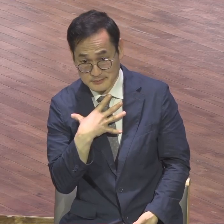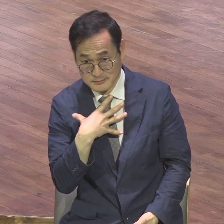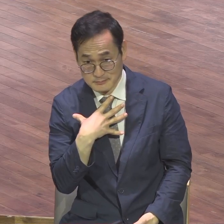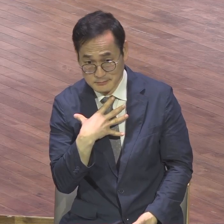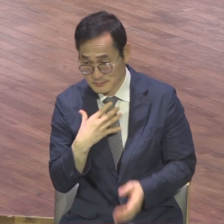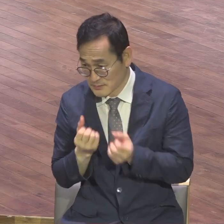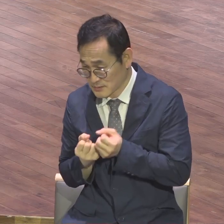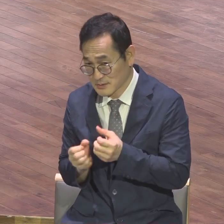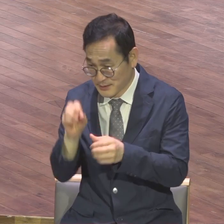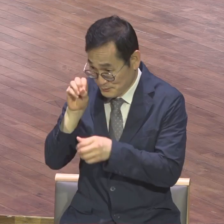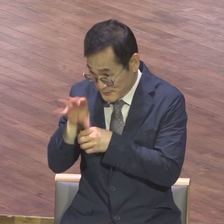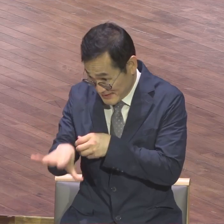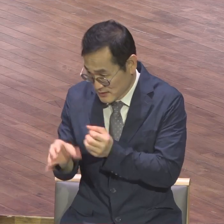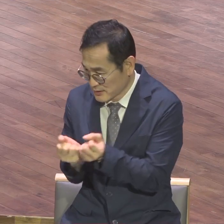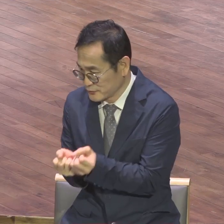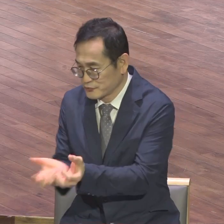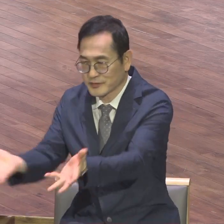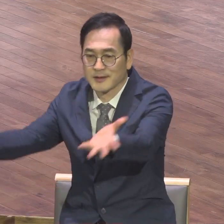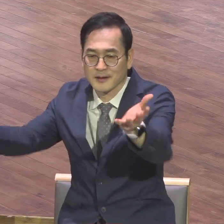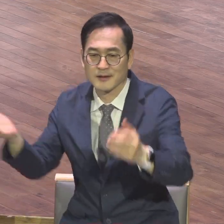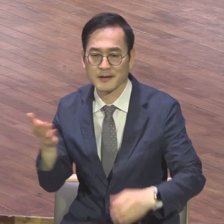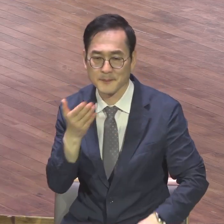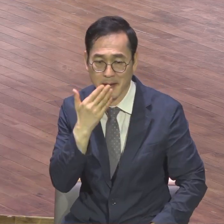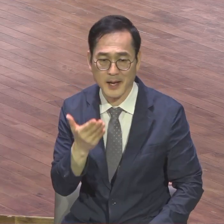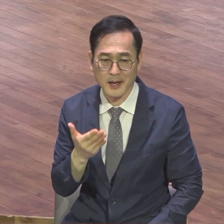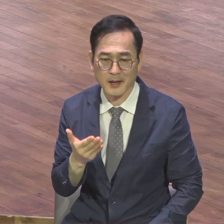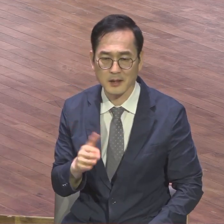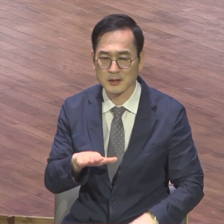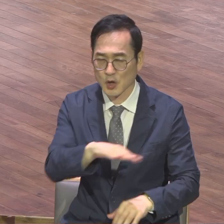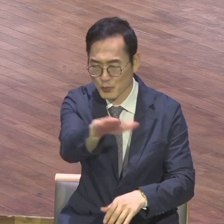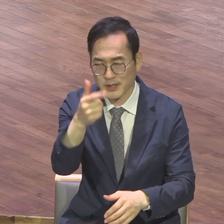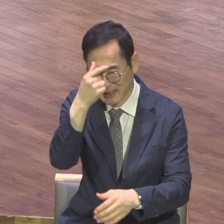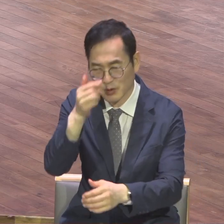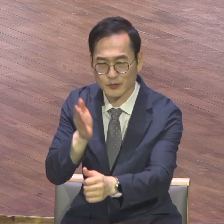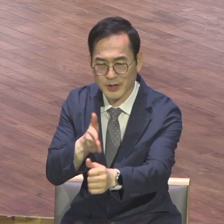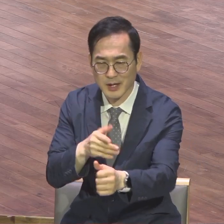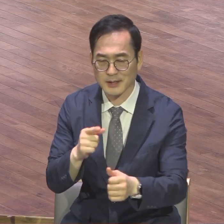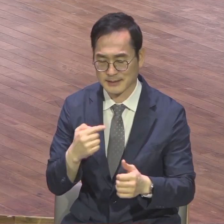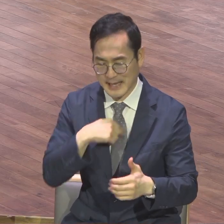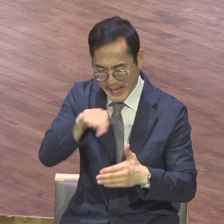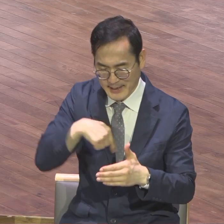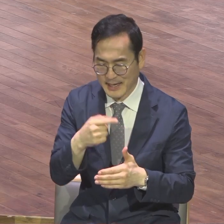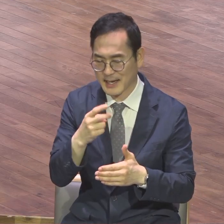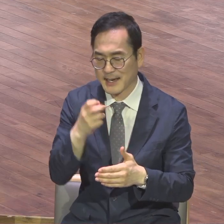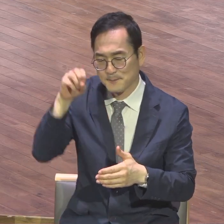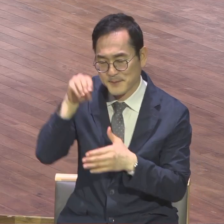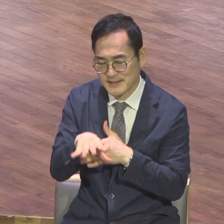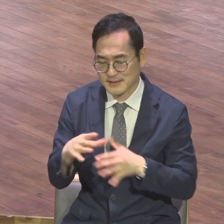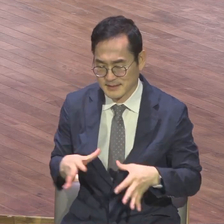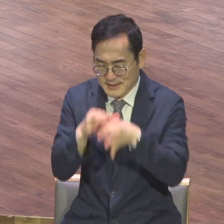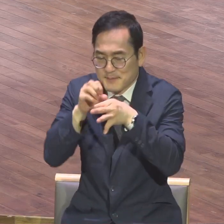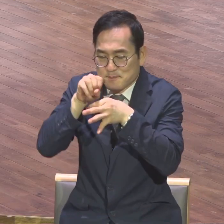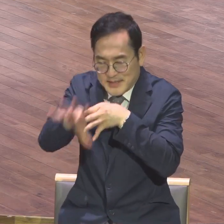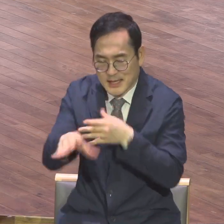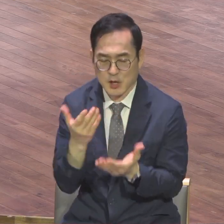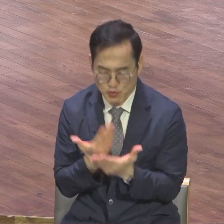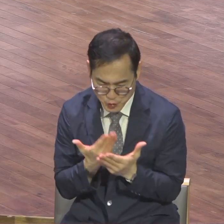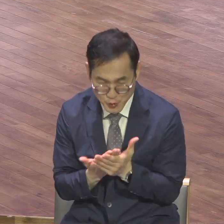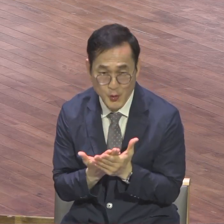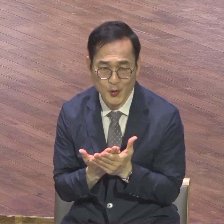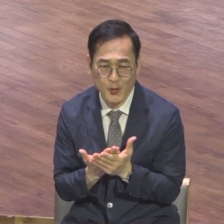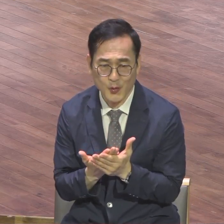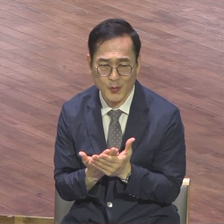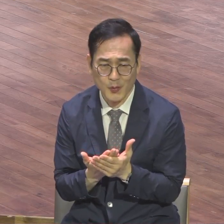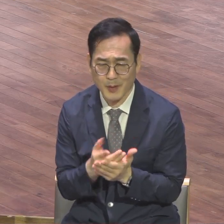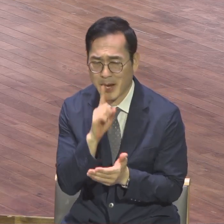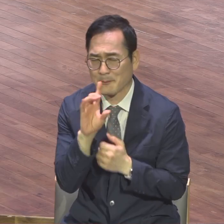일어난다는 말이죠. 오늘부터 기도하세요. 하나님, 내 안에 빛의 망대가 세워지게 하여 주옵소서. 어떤 핑계 어떤